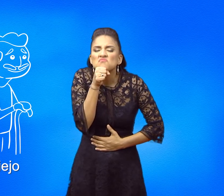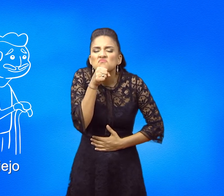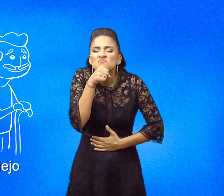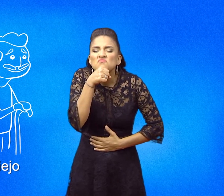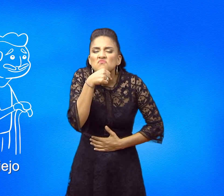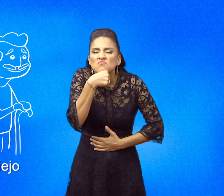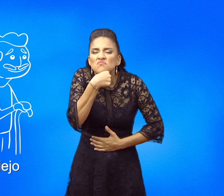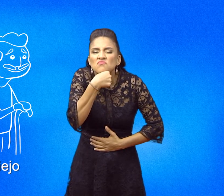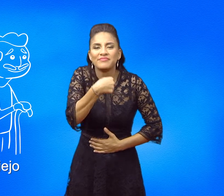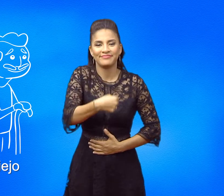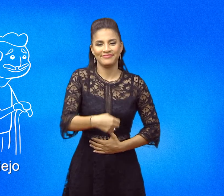viejo